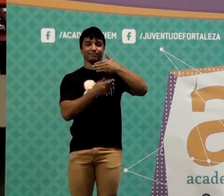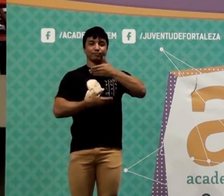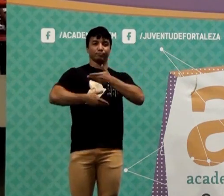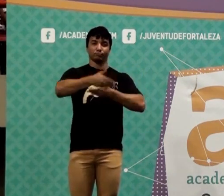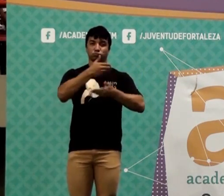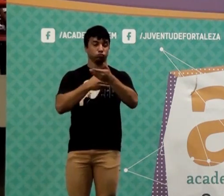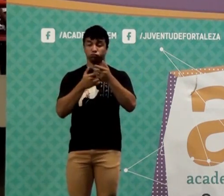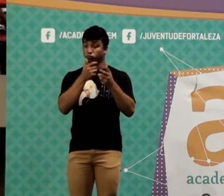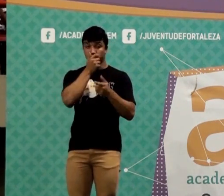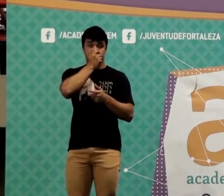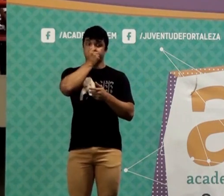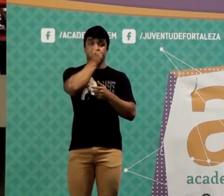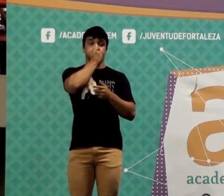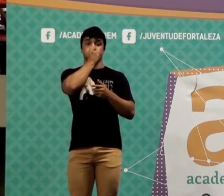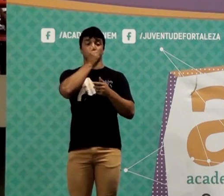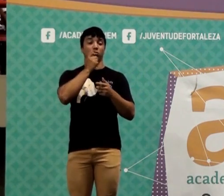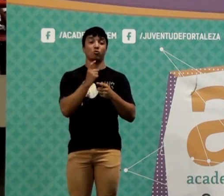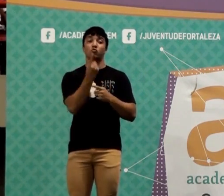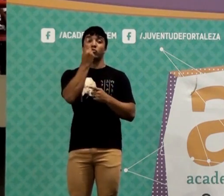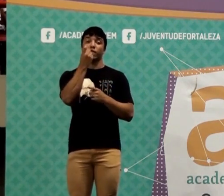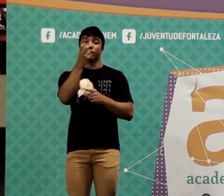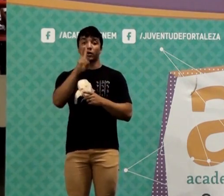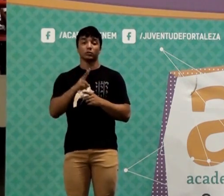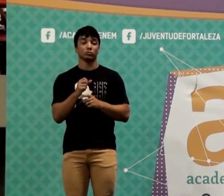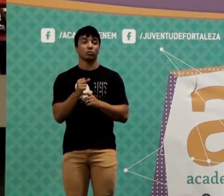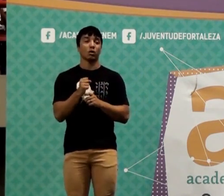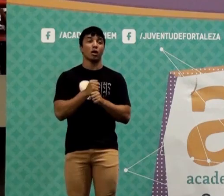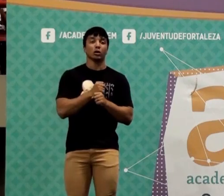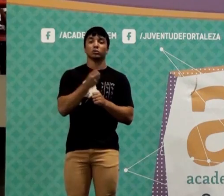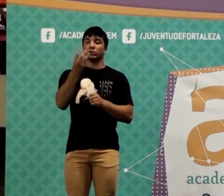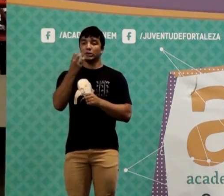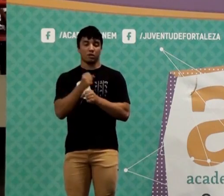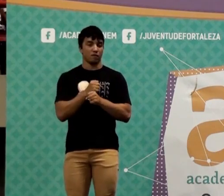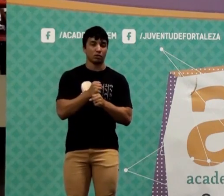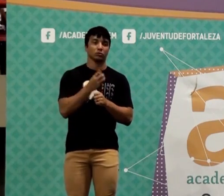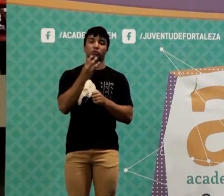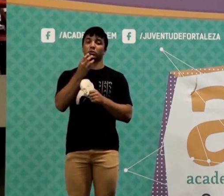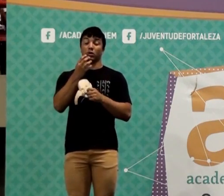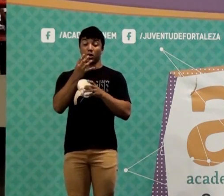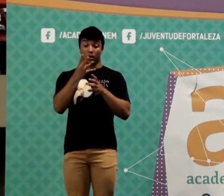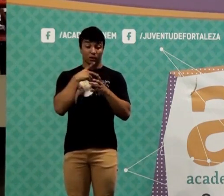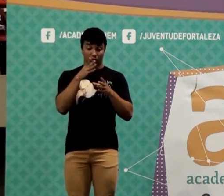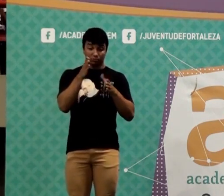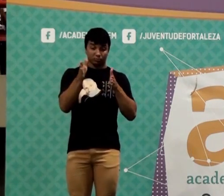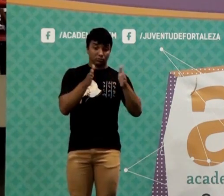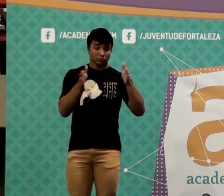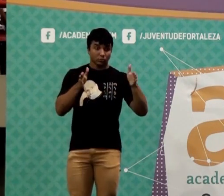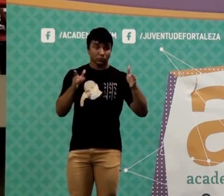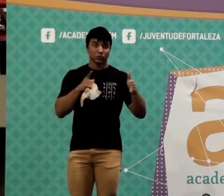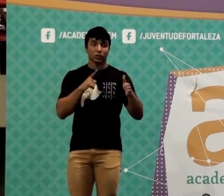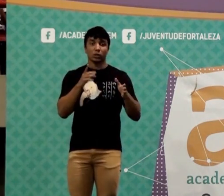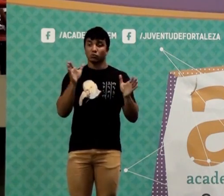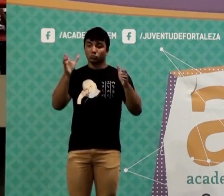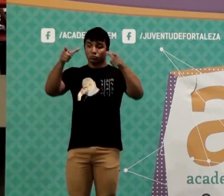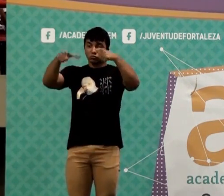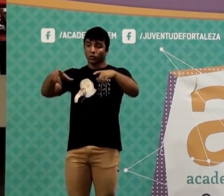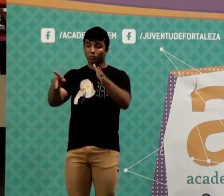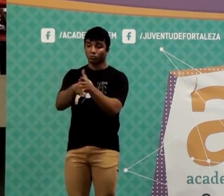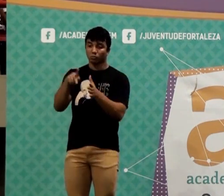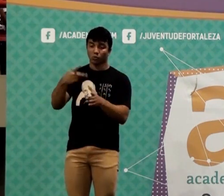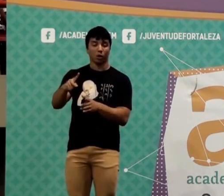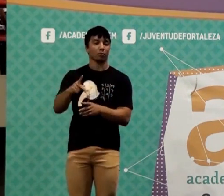esses elementos tinham perfume. O europeu não sabia fazer perfume. Não tinha perfume na